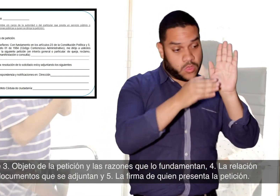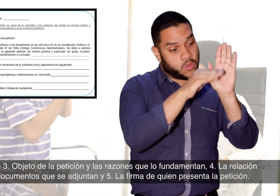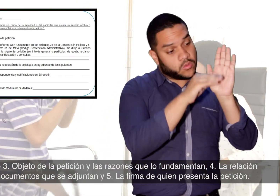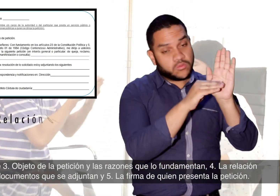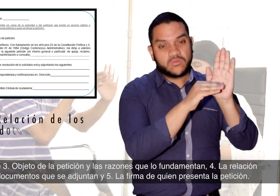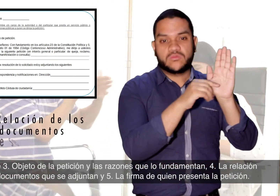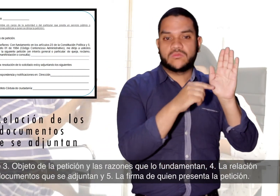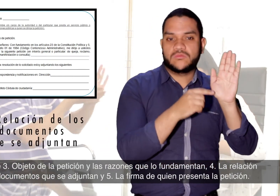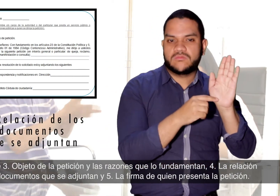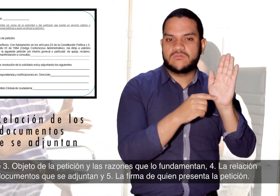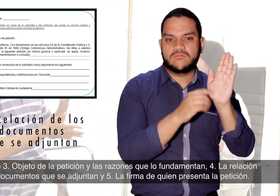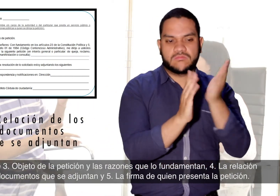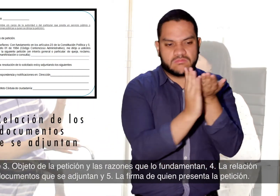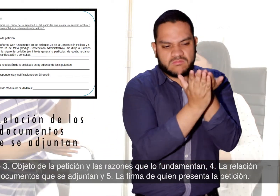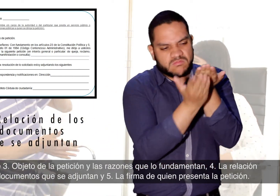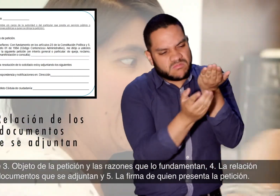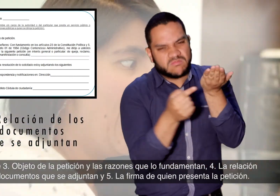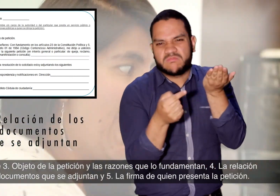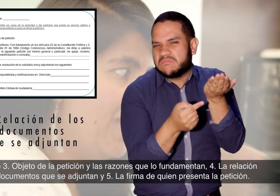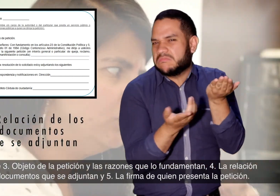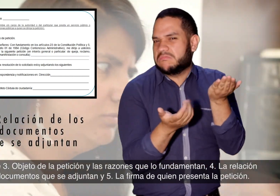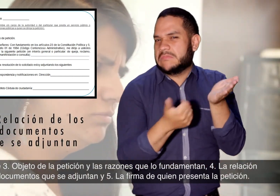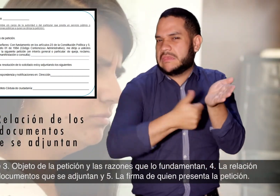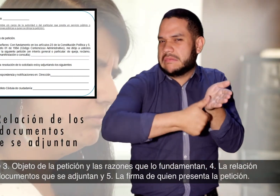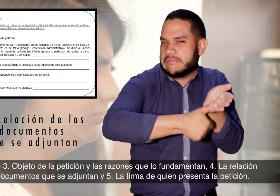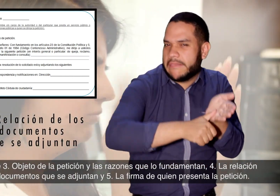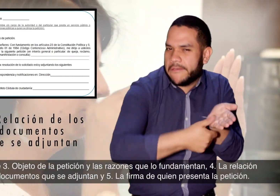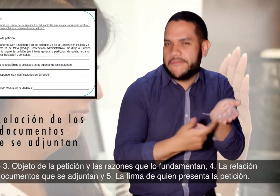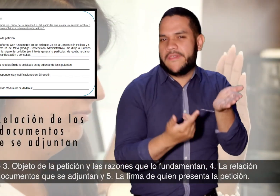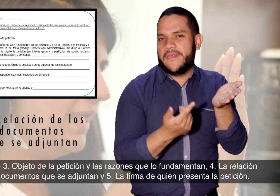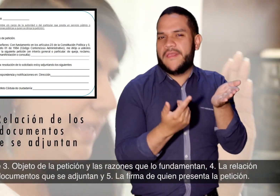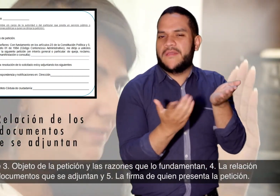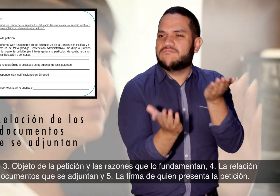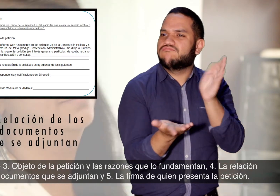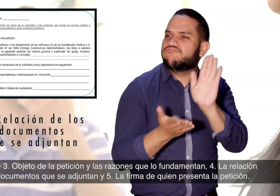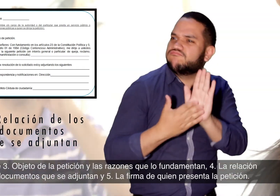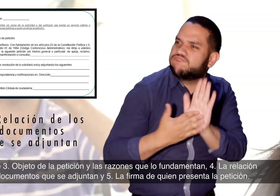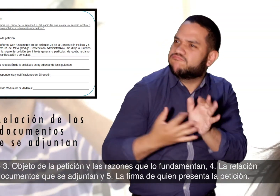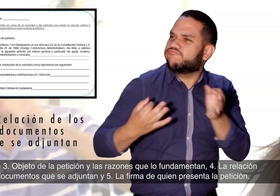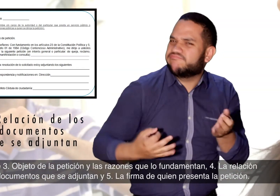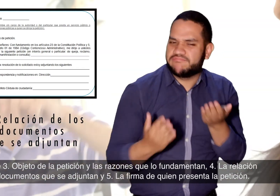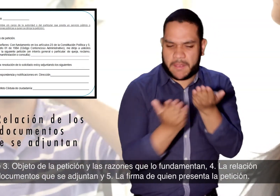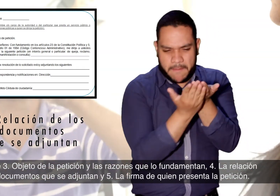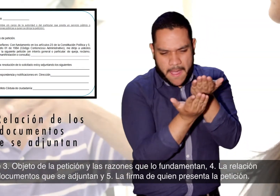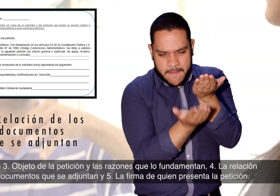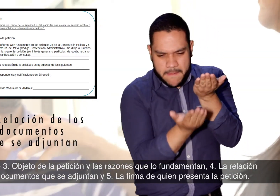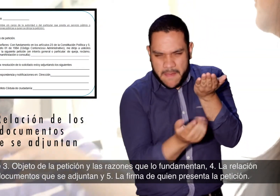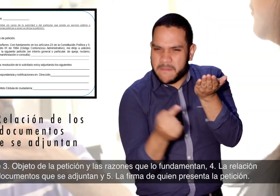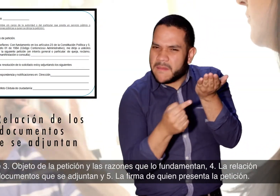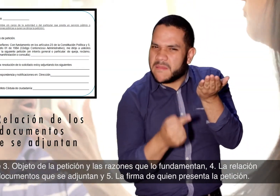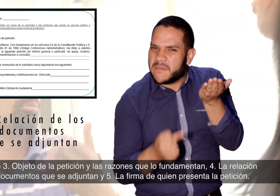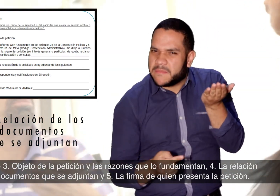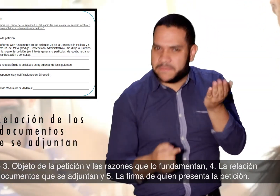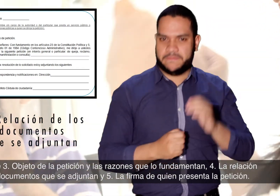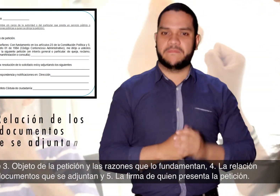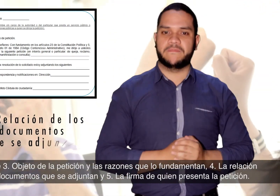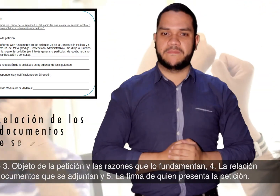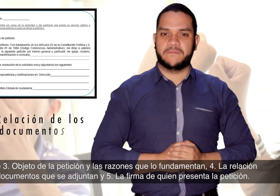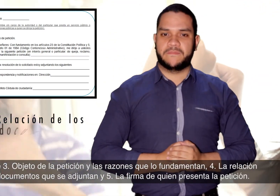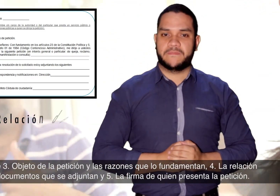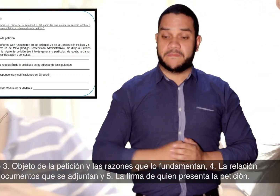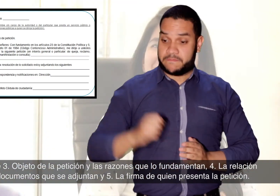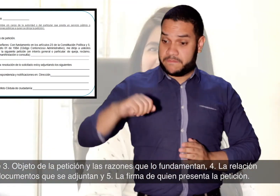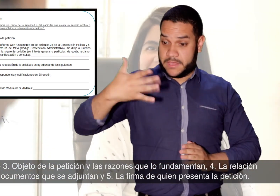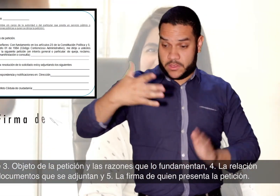4. La relación de los documentos que se adjuntan, como cédula de ciudadanía, pruebas, entre